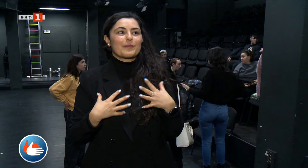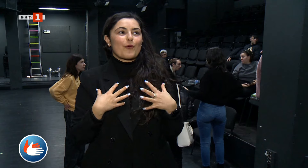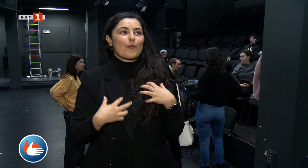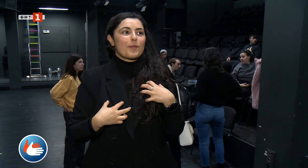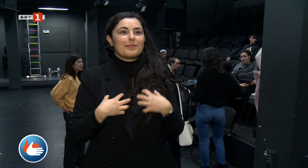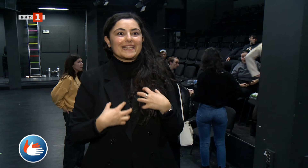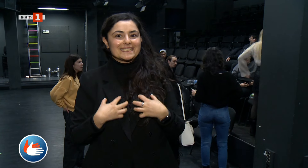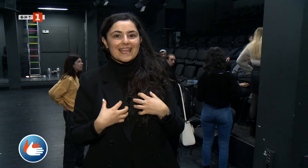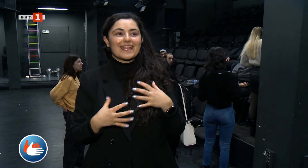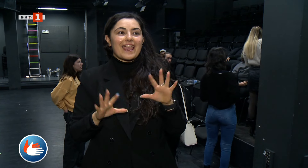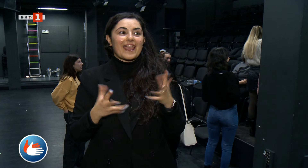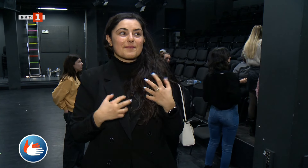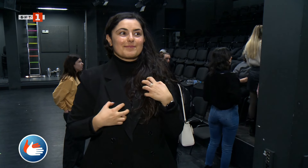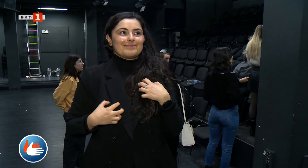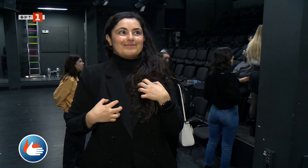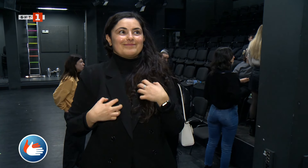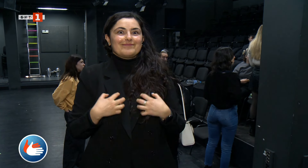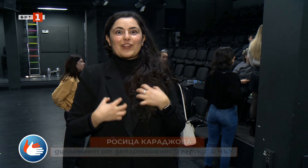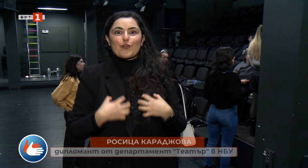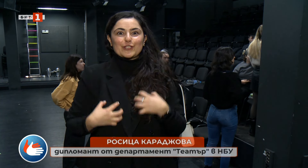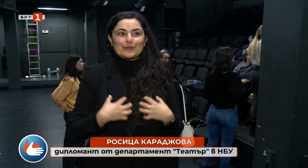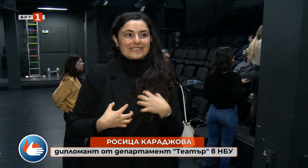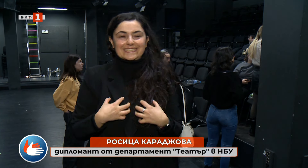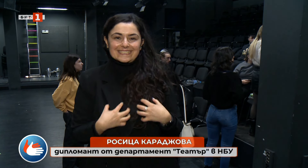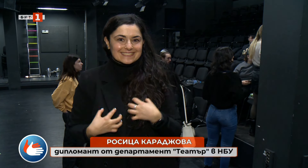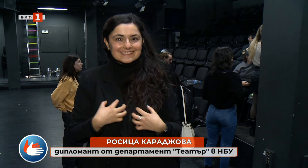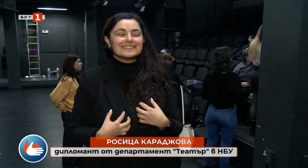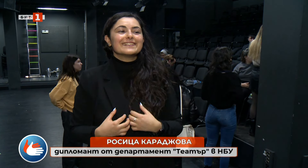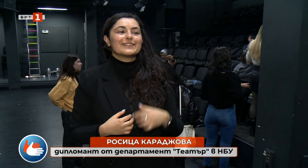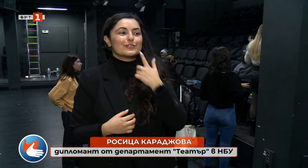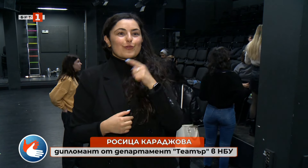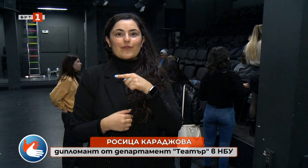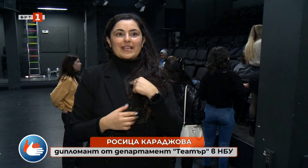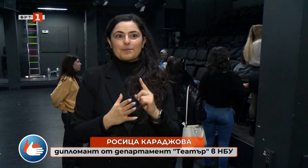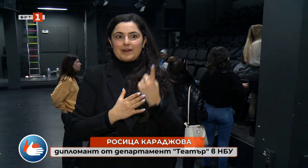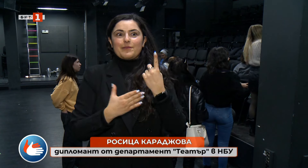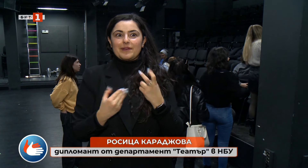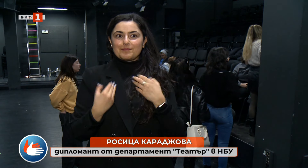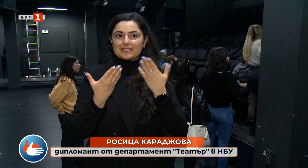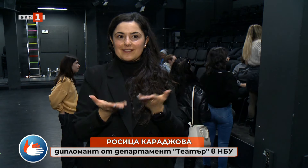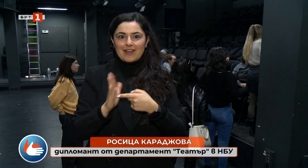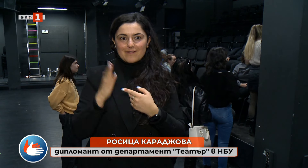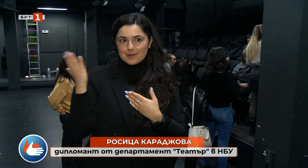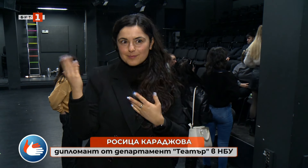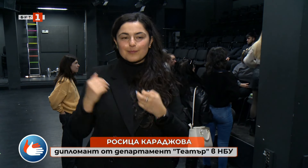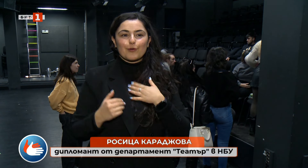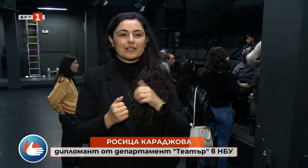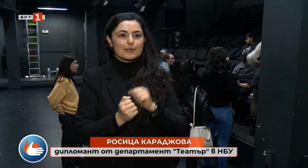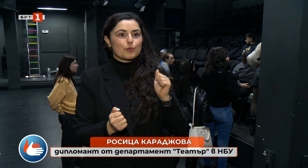Първоначално бях много притеснена. Вълнуващо е за мен, защото за пръв път представям пред публика дипломната си